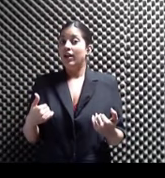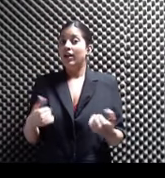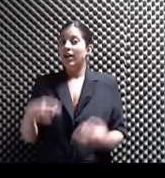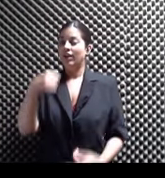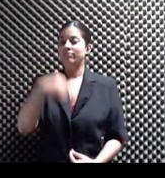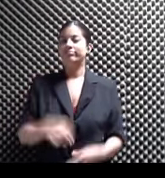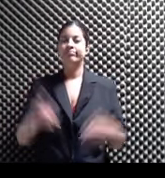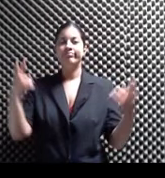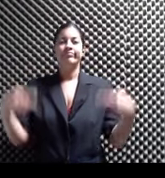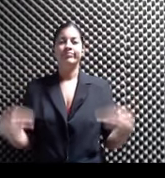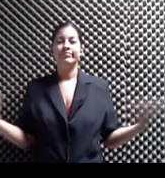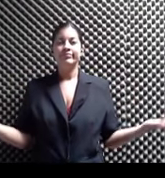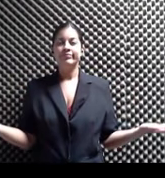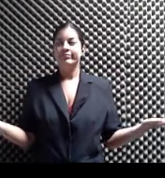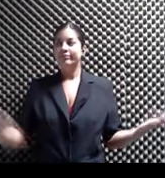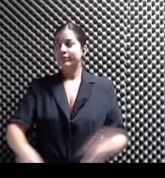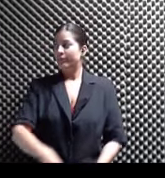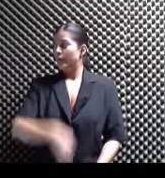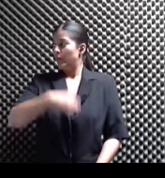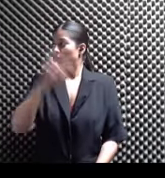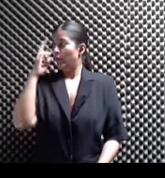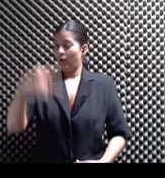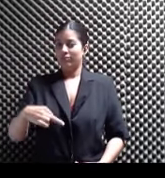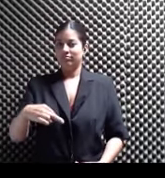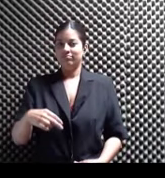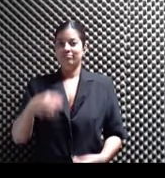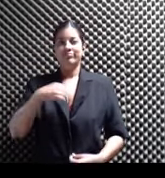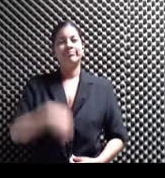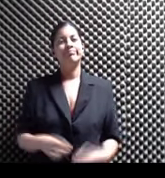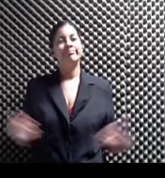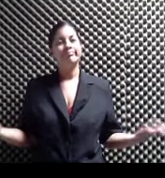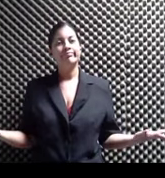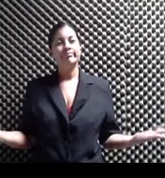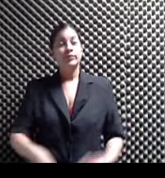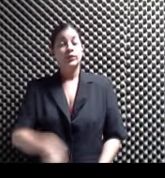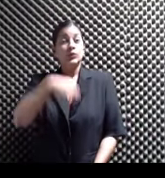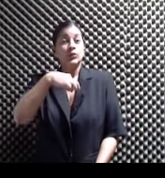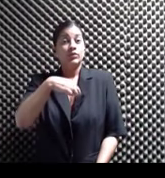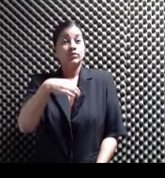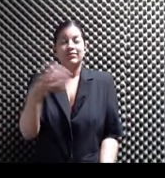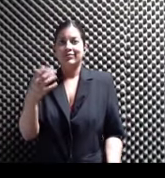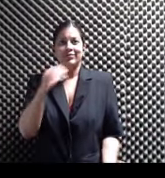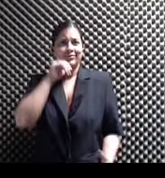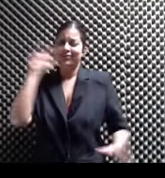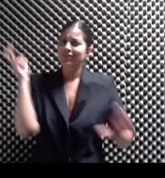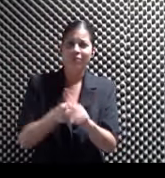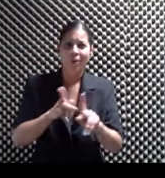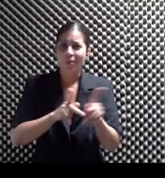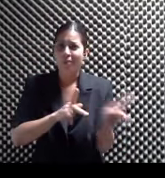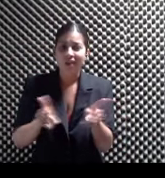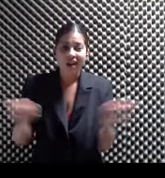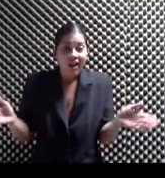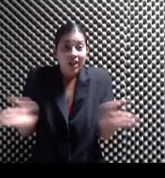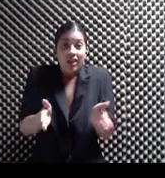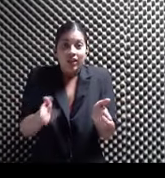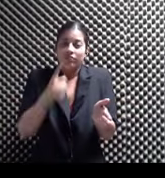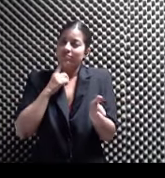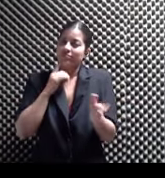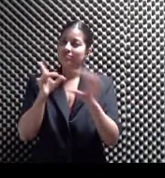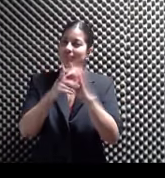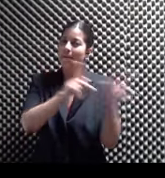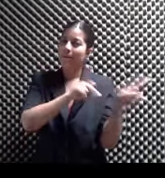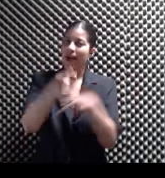él. Ahora mírame sin él. Ahora mírame con él. Sin él. ¿Con él? No te metas en un plan sin contrato que te quede chiquito. Con el plan